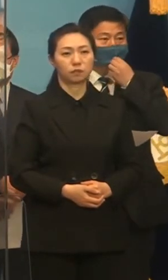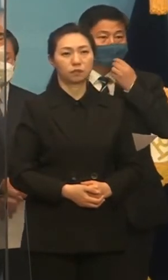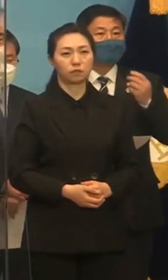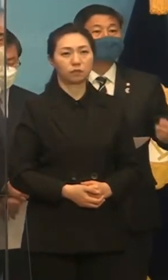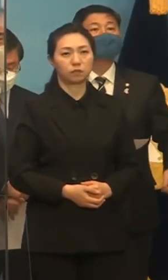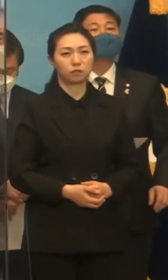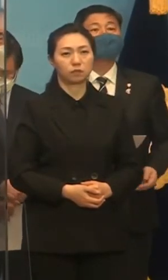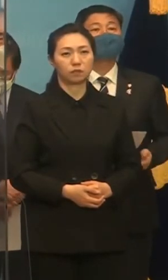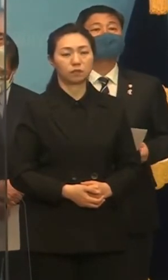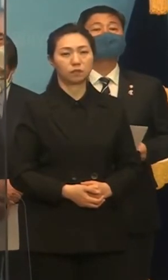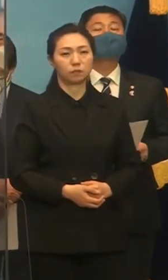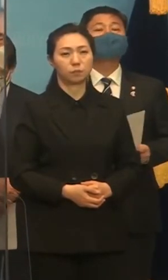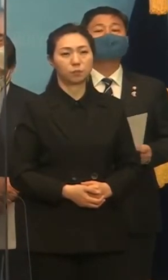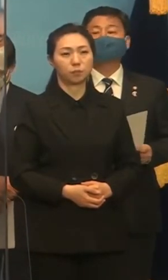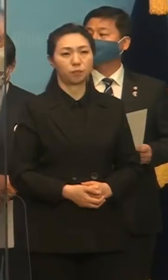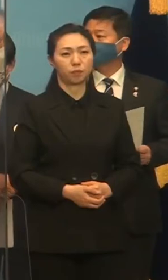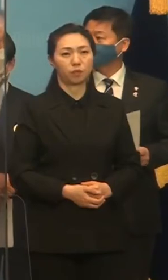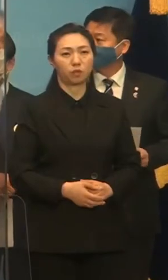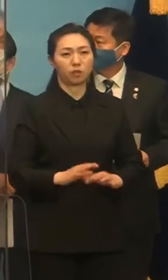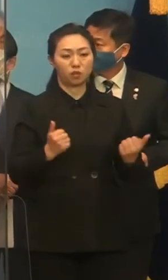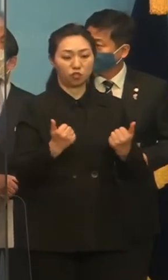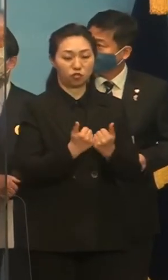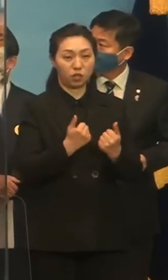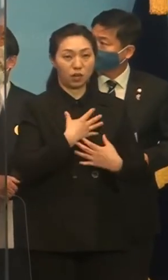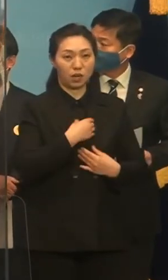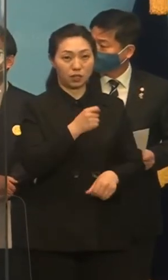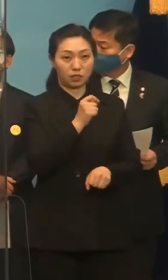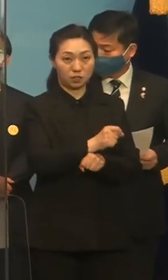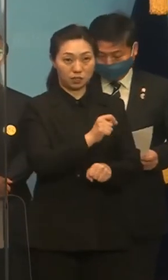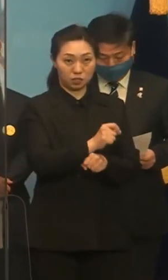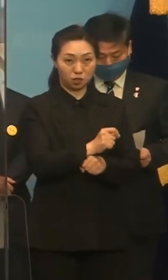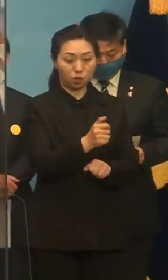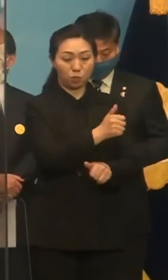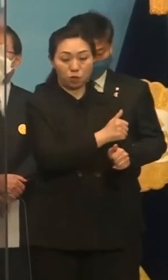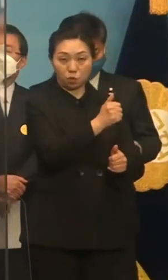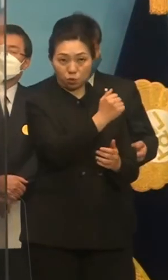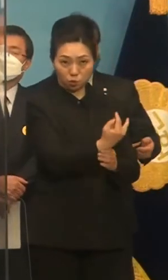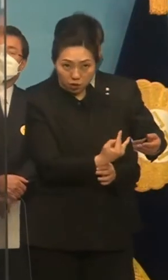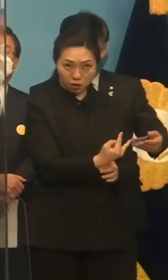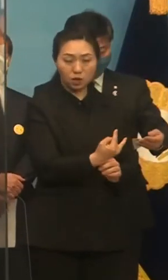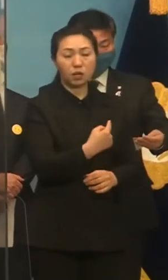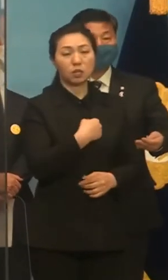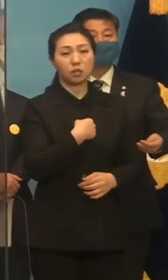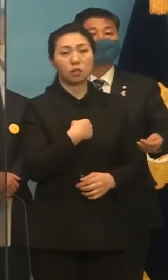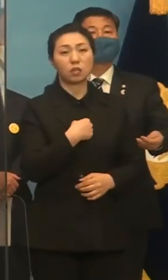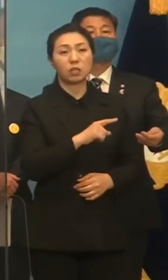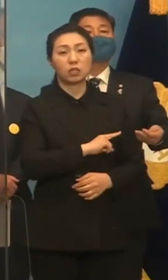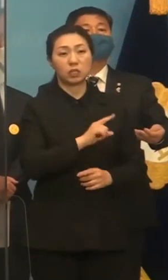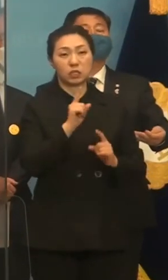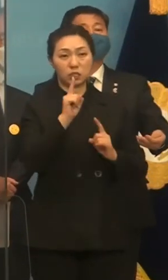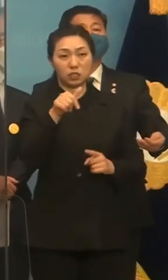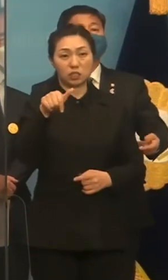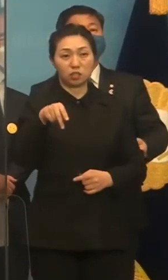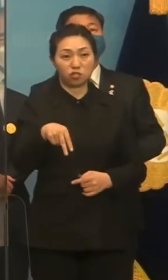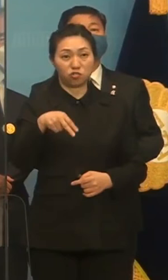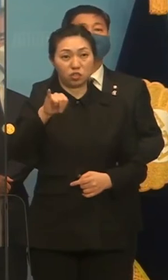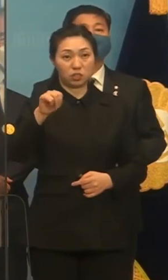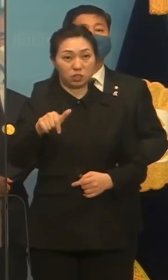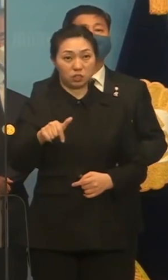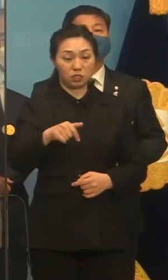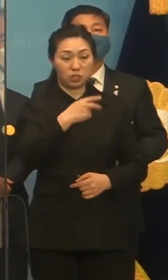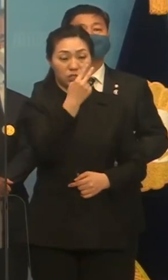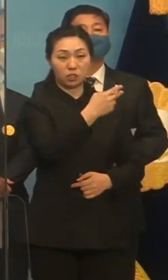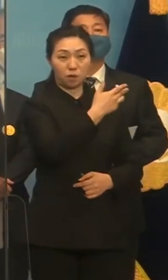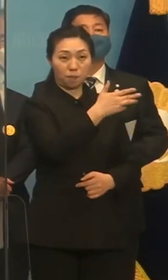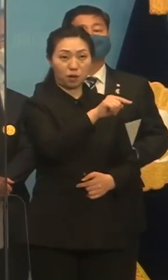네르 게 잠만 자려 애니 게시물입니다 2008년 돌아가겠지 8 10 년